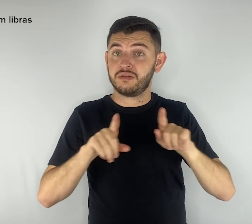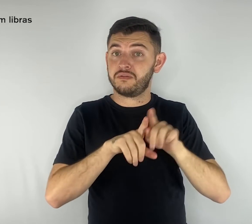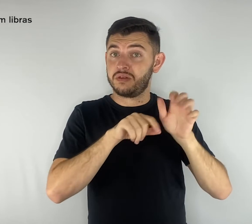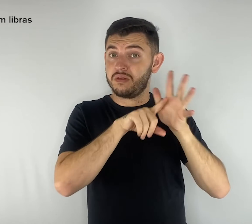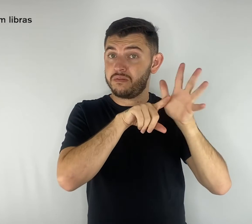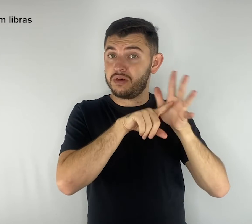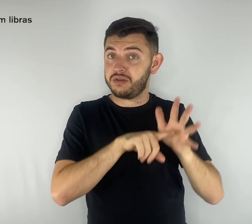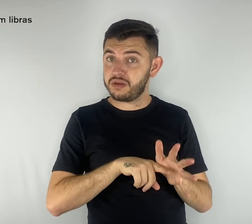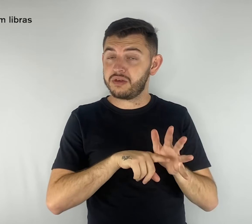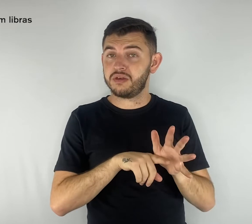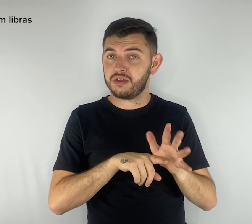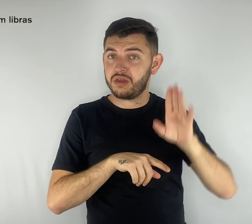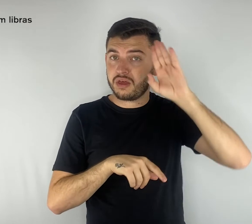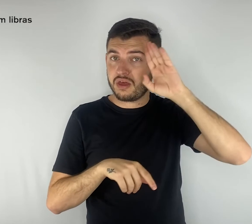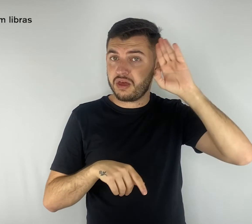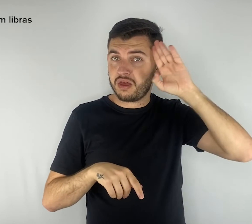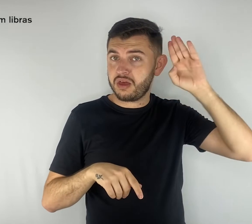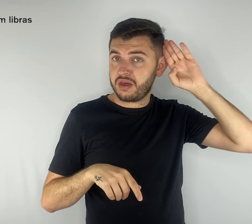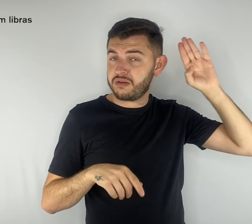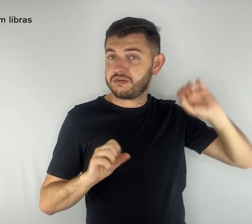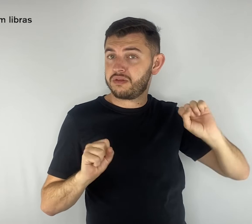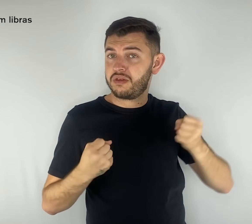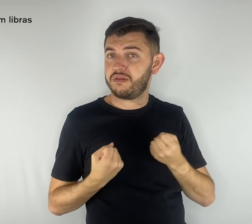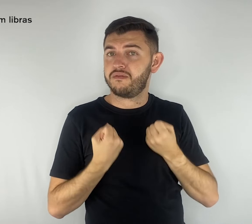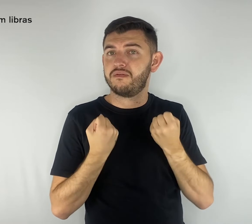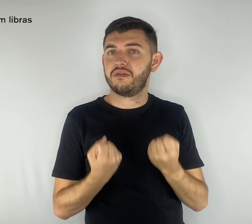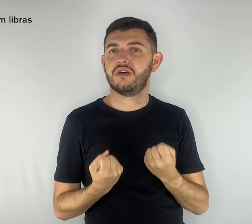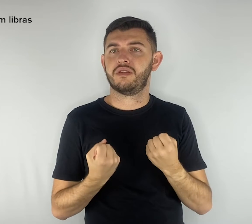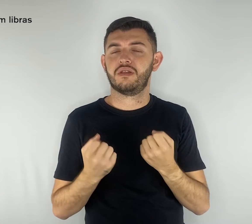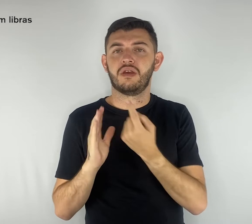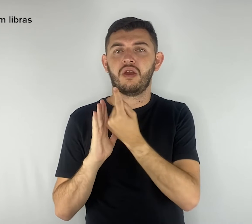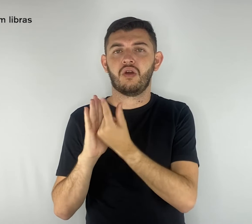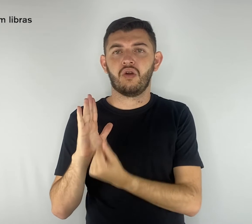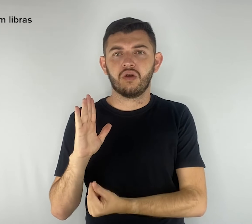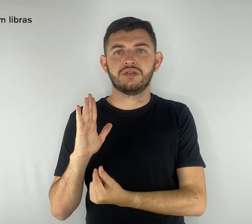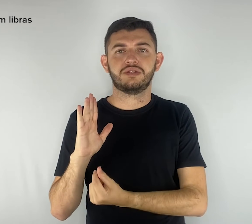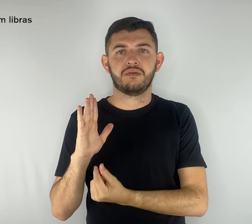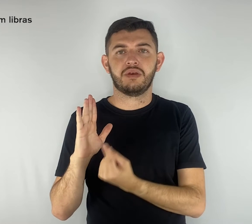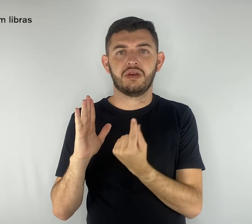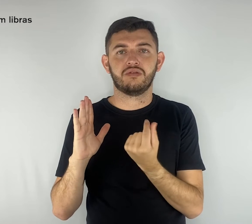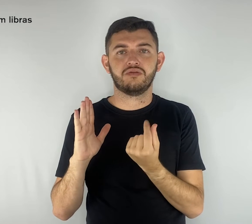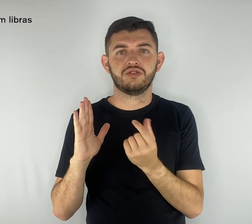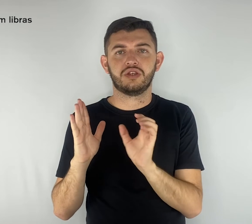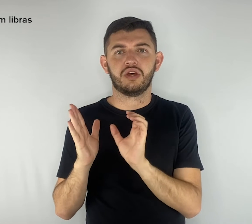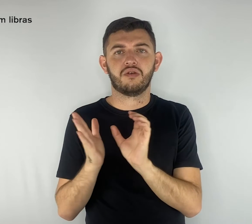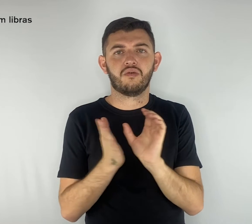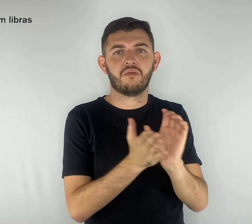as pesquisas acadêmicas defendem que os recursos orçamentários da educação